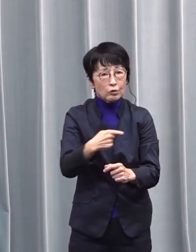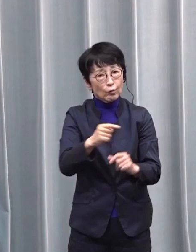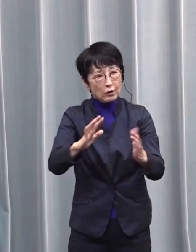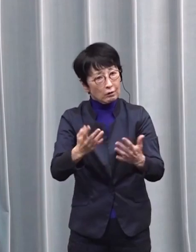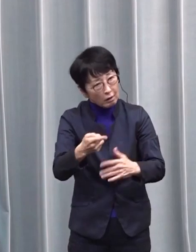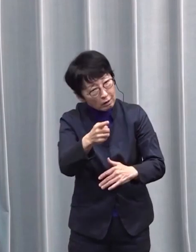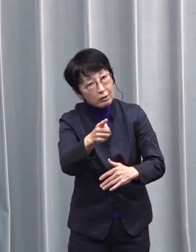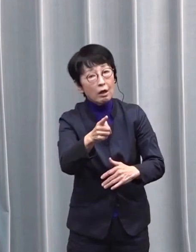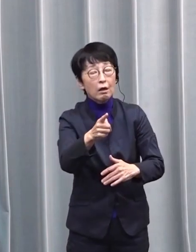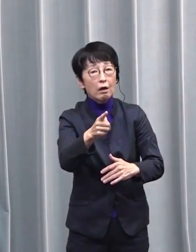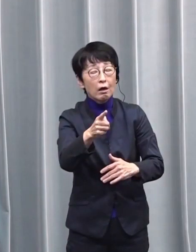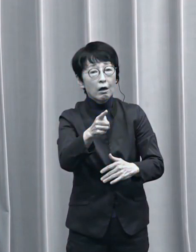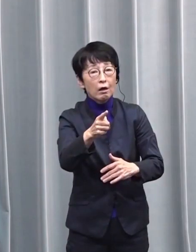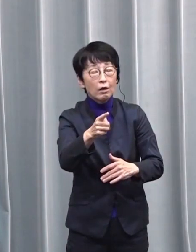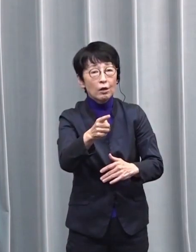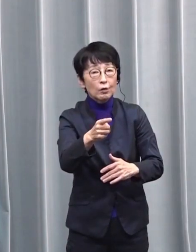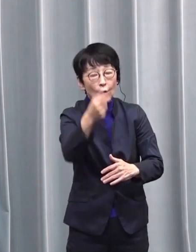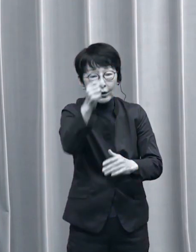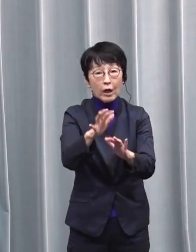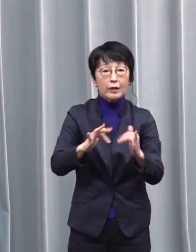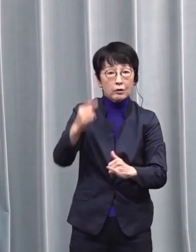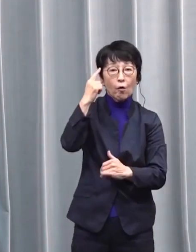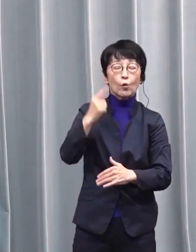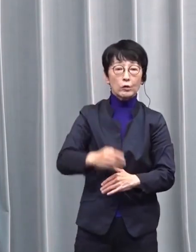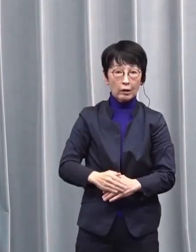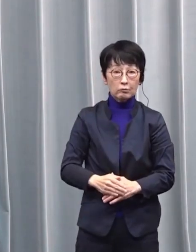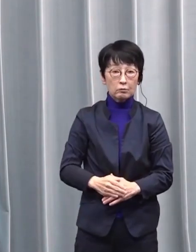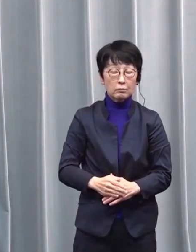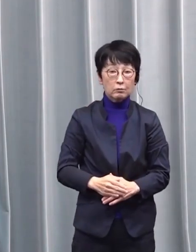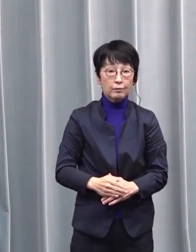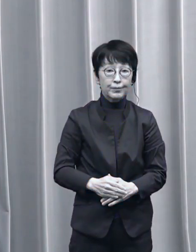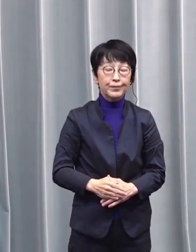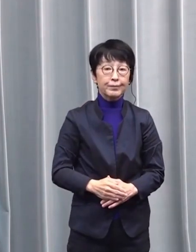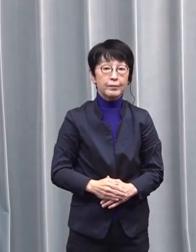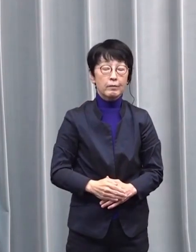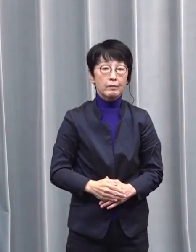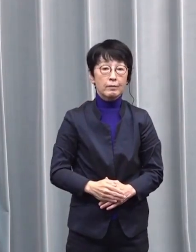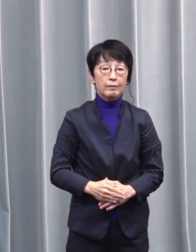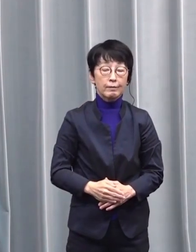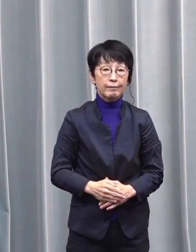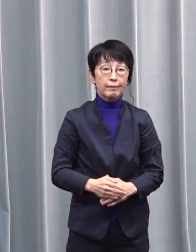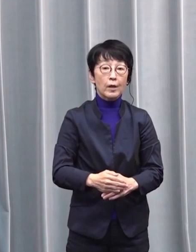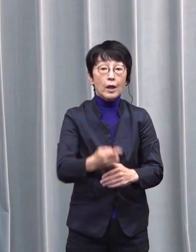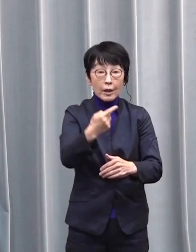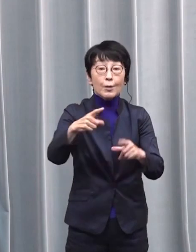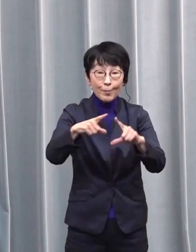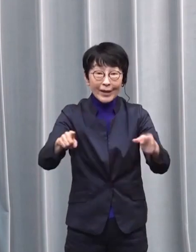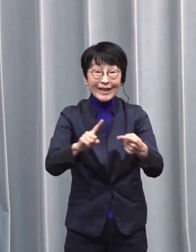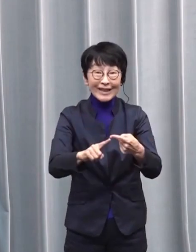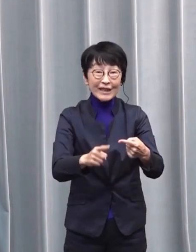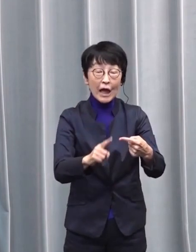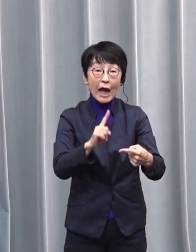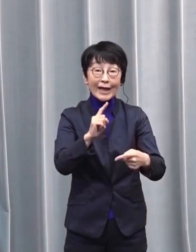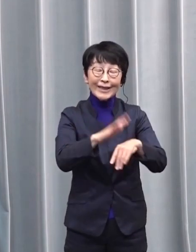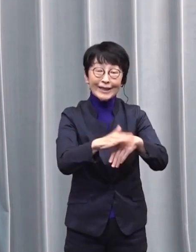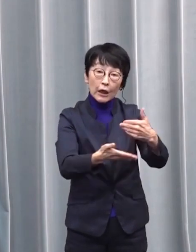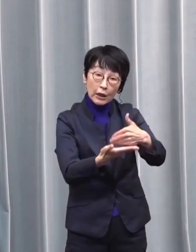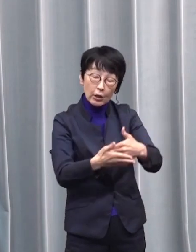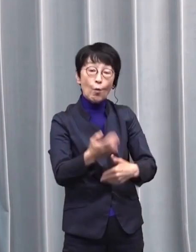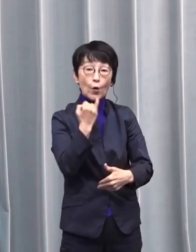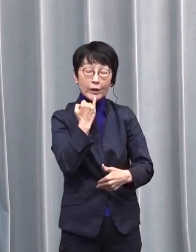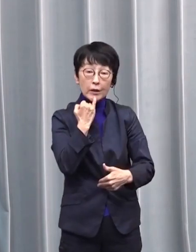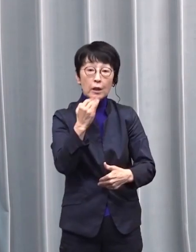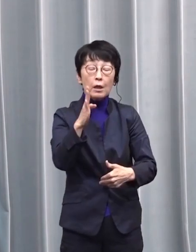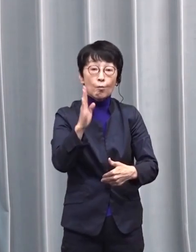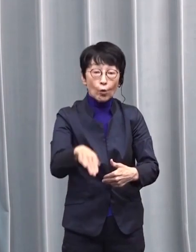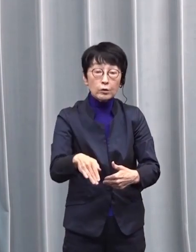これについて、まあ、どう思うのか、まあ、一般論でもいいですよ。もし個別言えないなら、これがもし立件されてこなかったとした